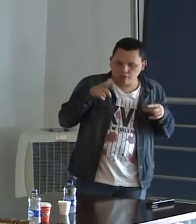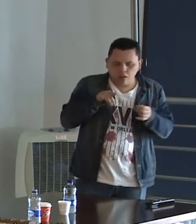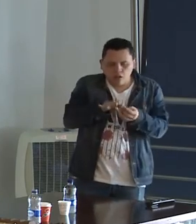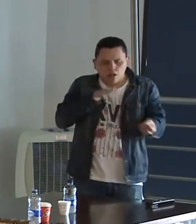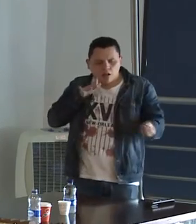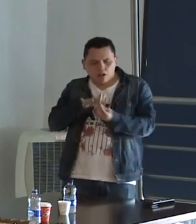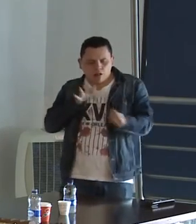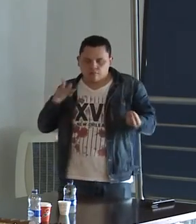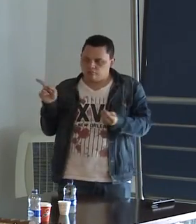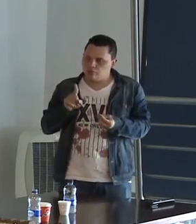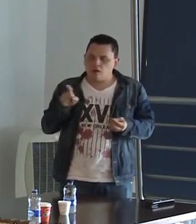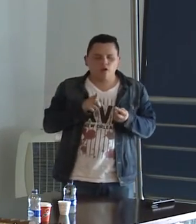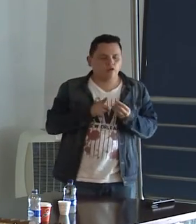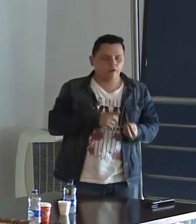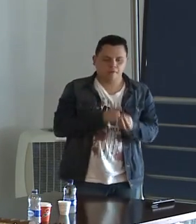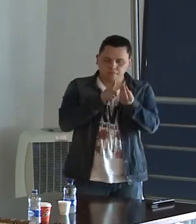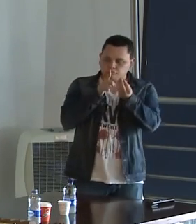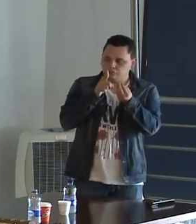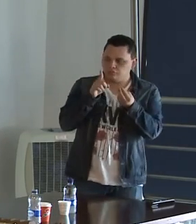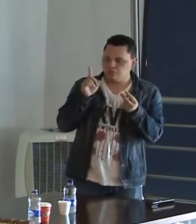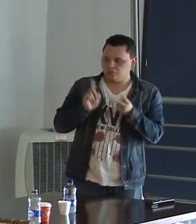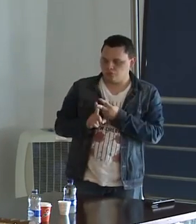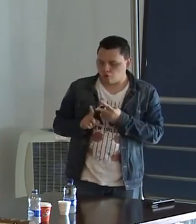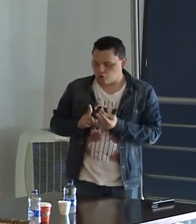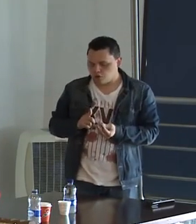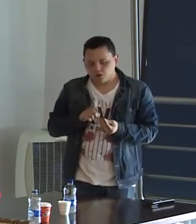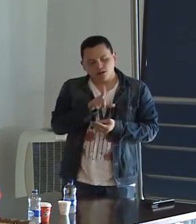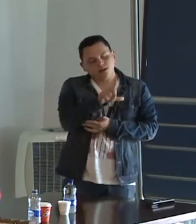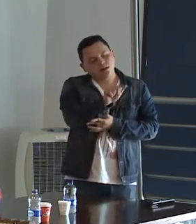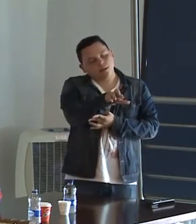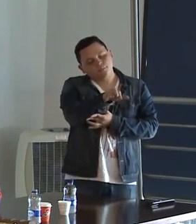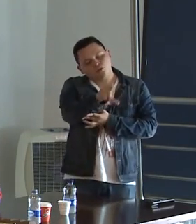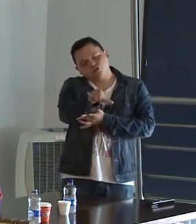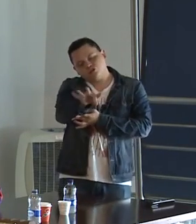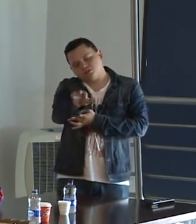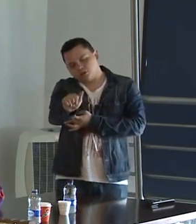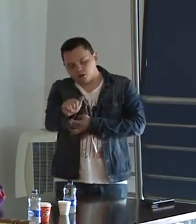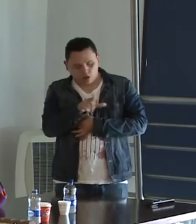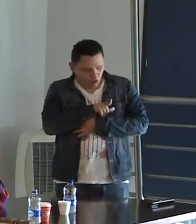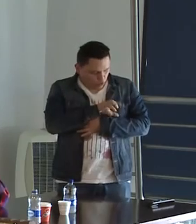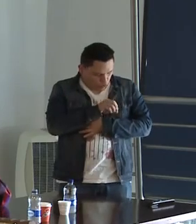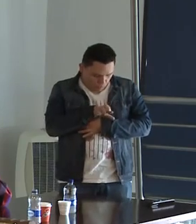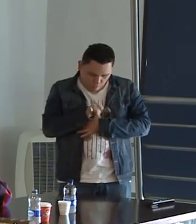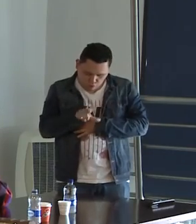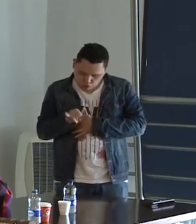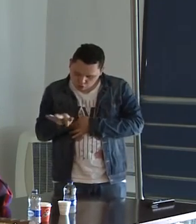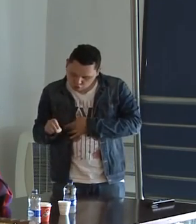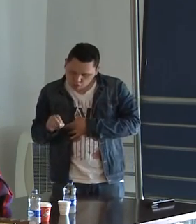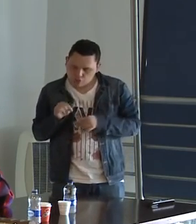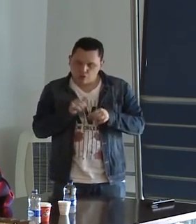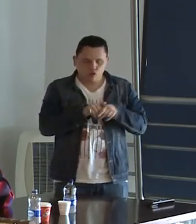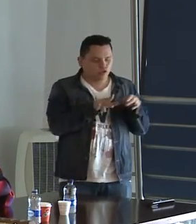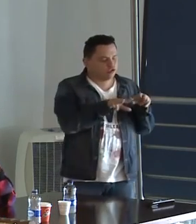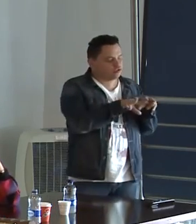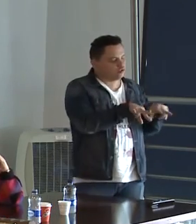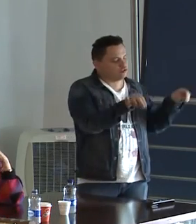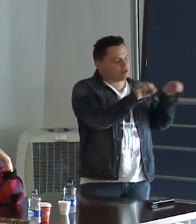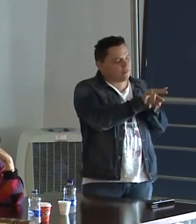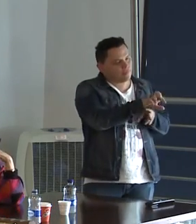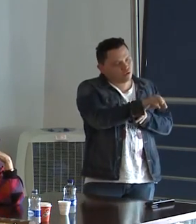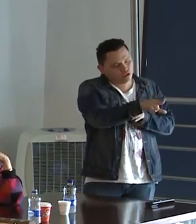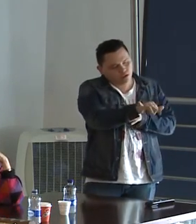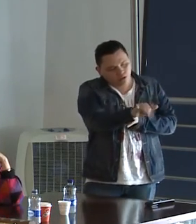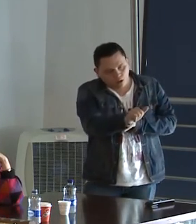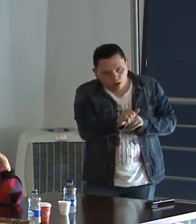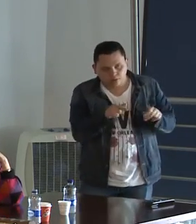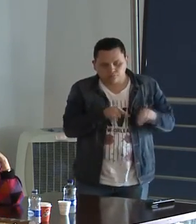dicotomía. La política, lo político. La sociedad política, la sociedad civil. El